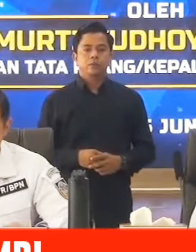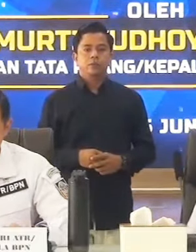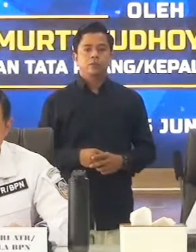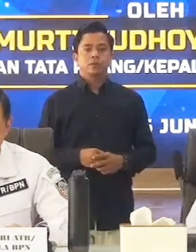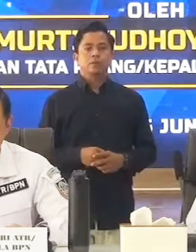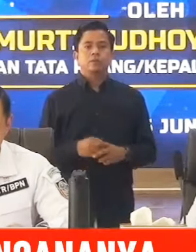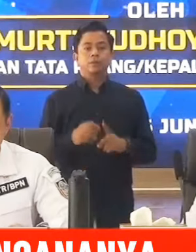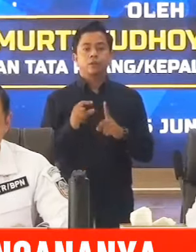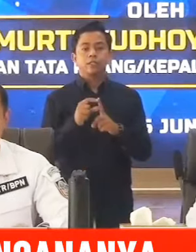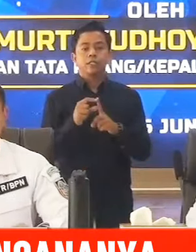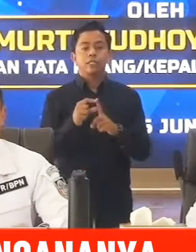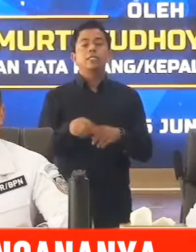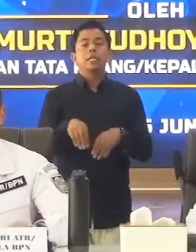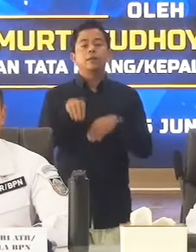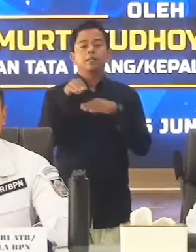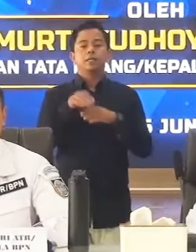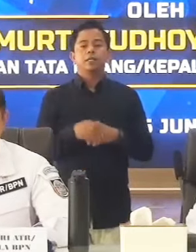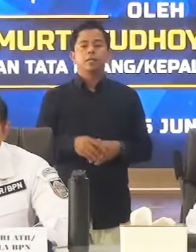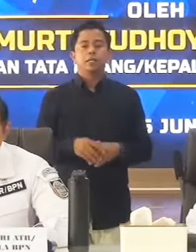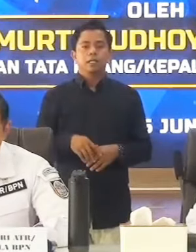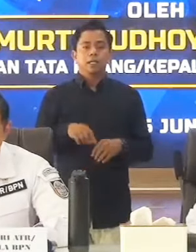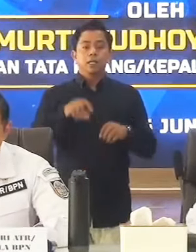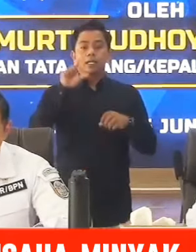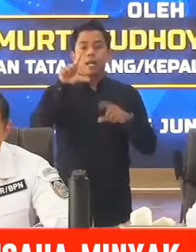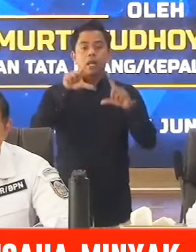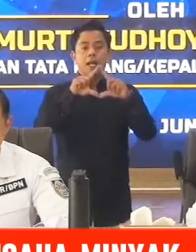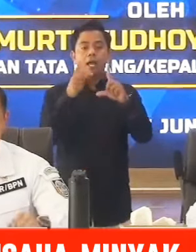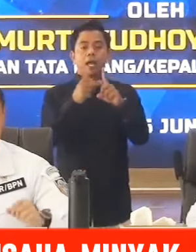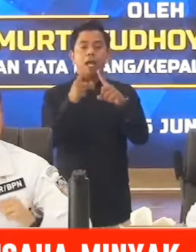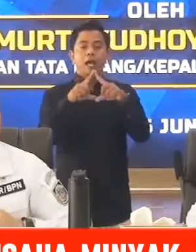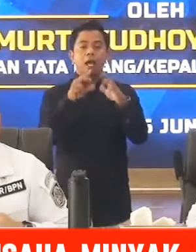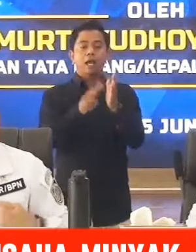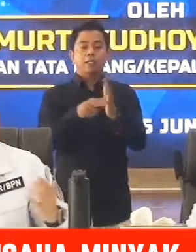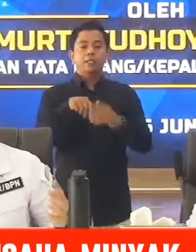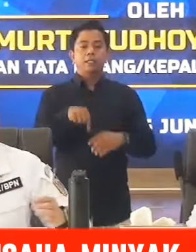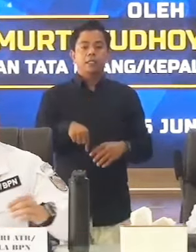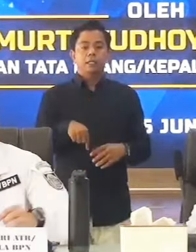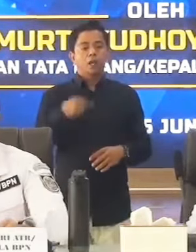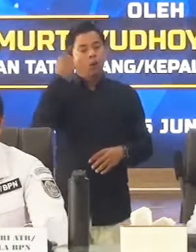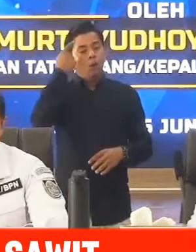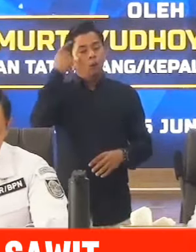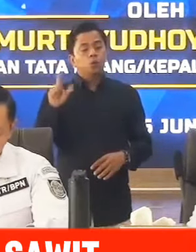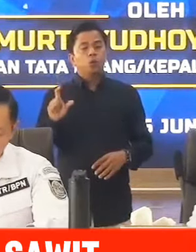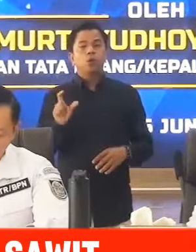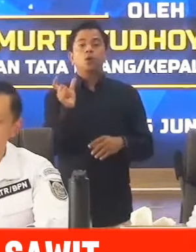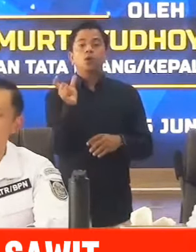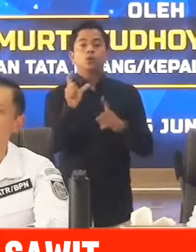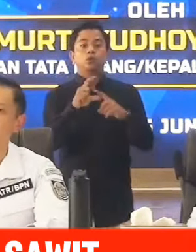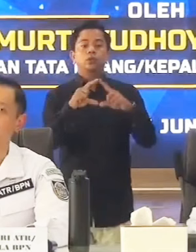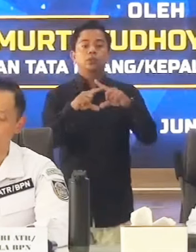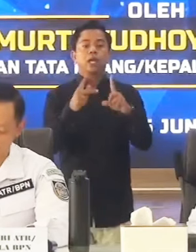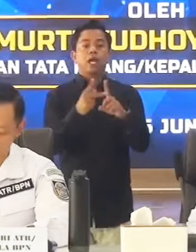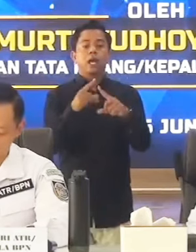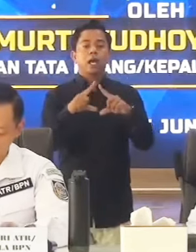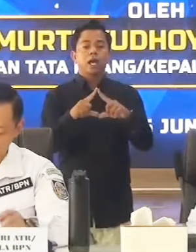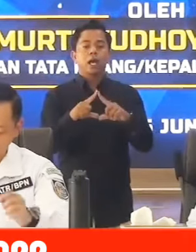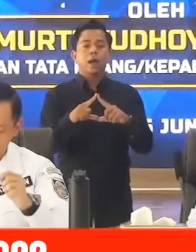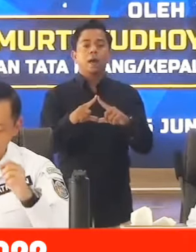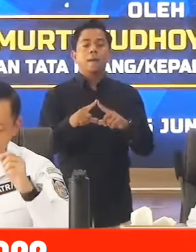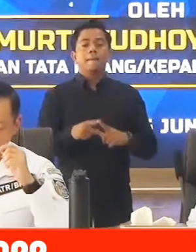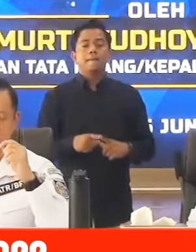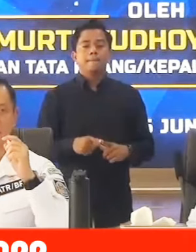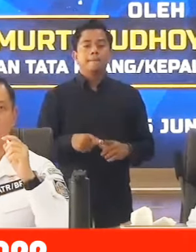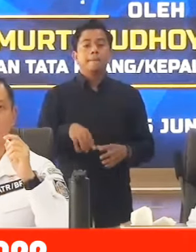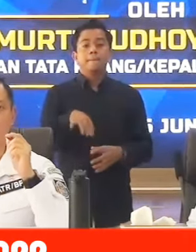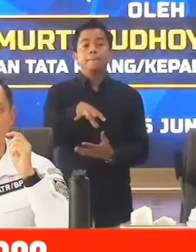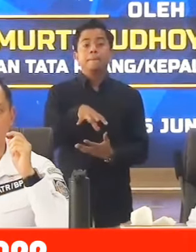Jambi. Lahan tersebut rencananya akan digunakan untuk usaha minyak mentah kelapa sawit. Lalu